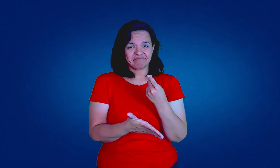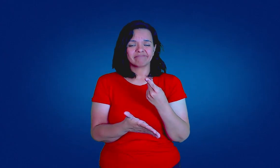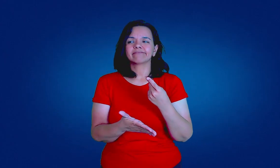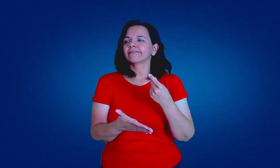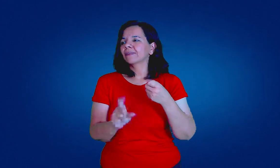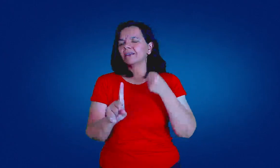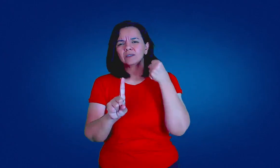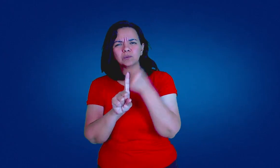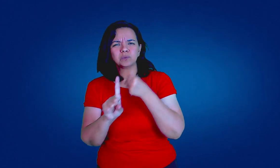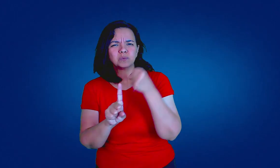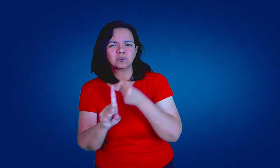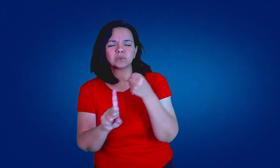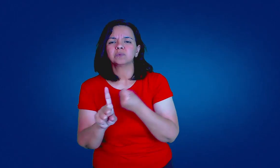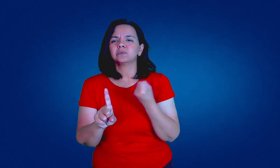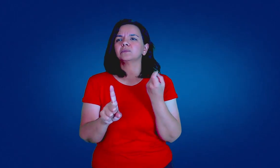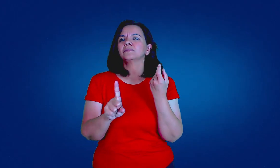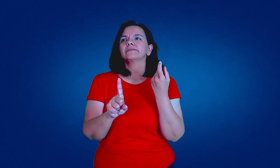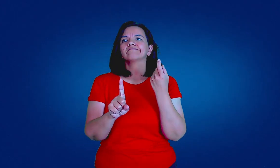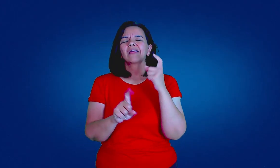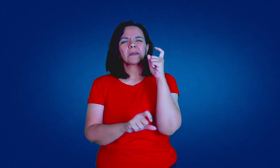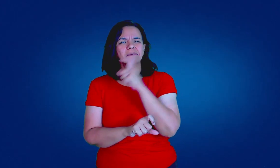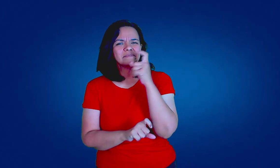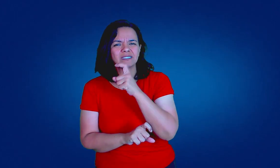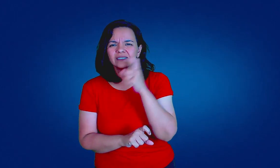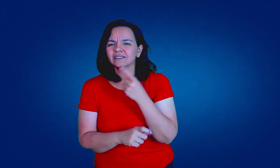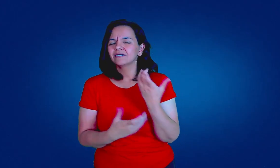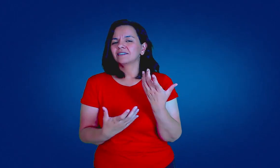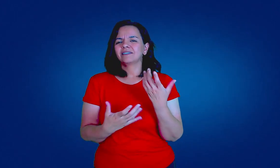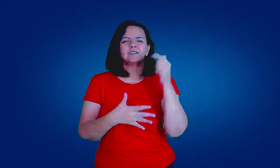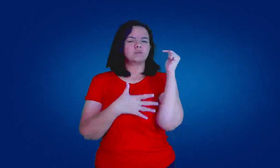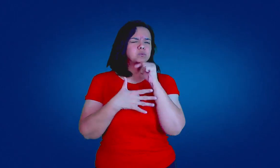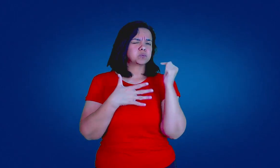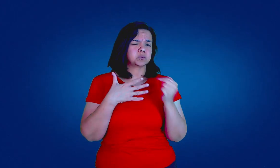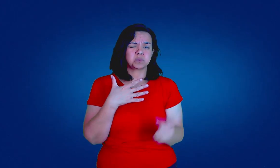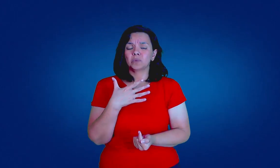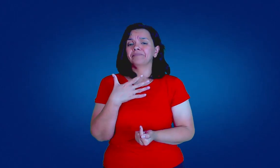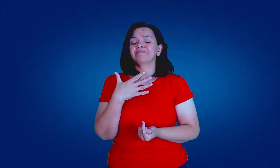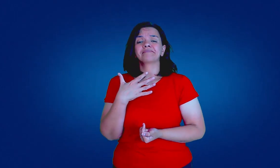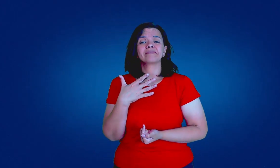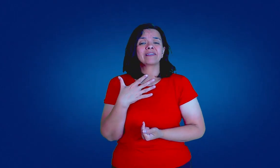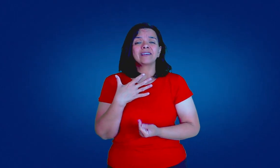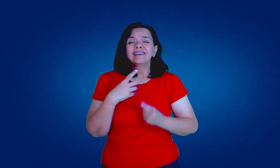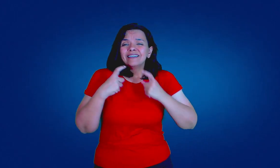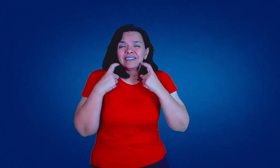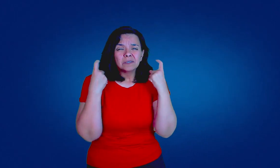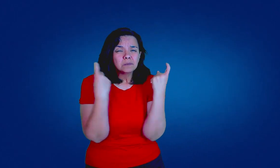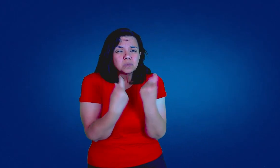Significa que as pessoas viviam muito de forma errada, havia muita mentira, muita violência.